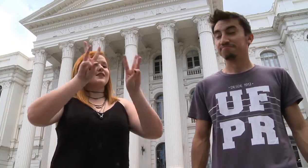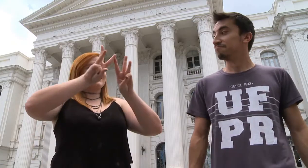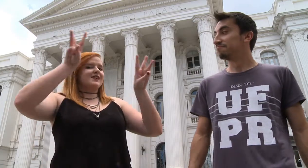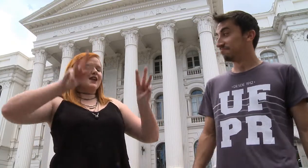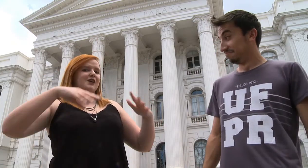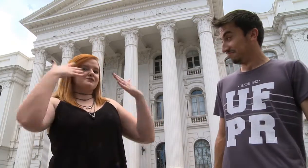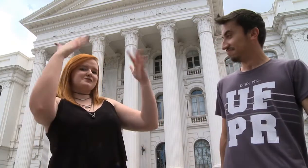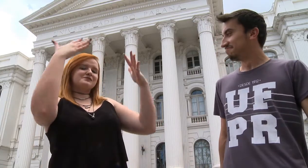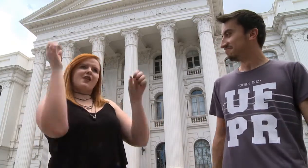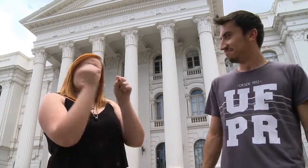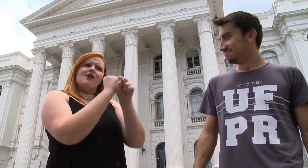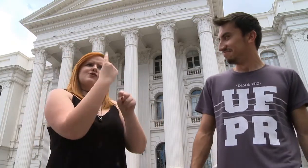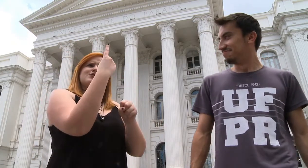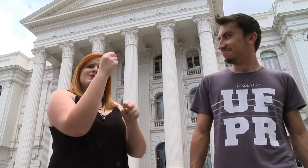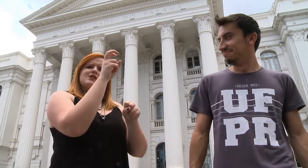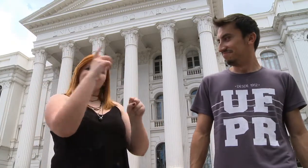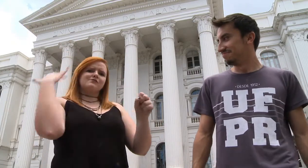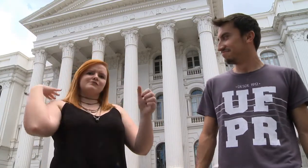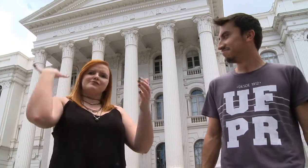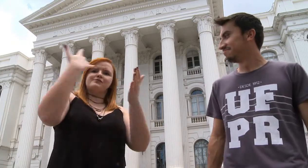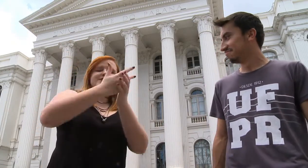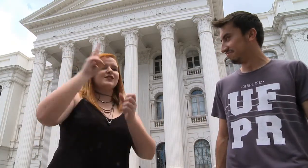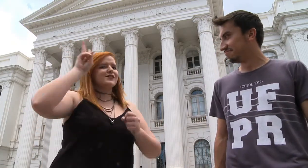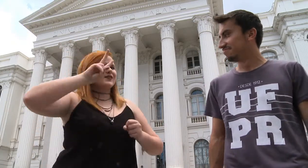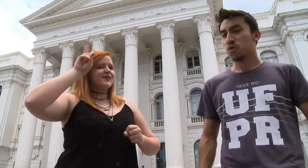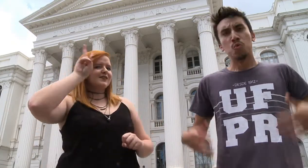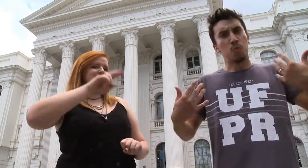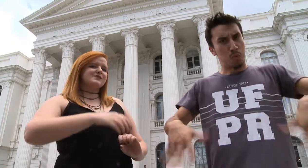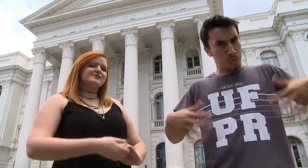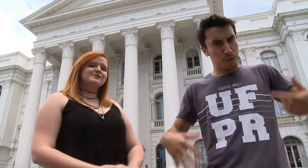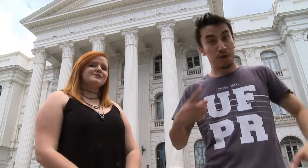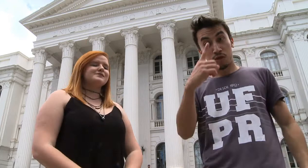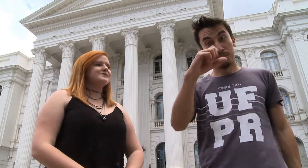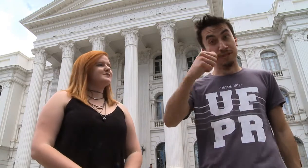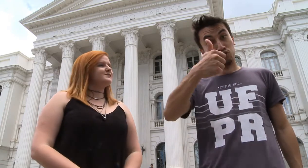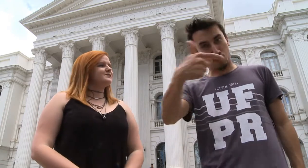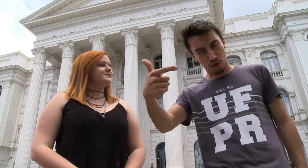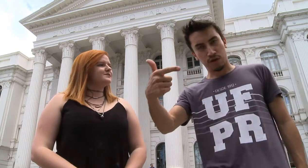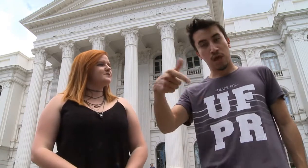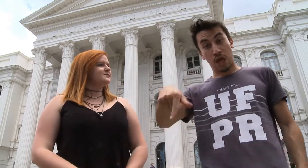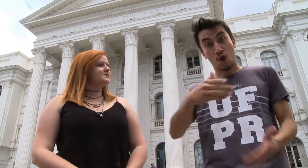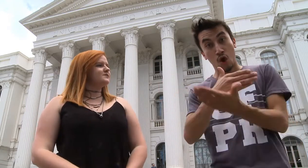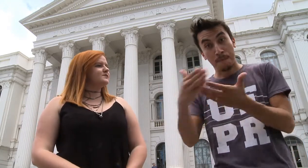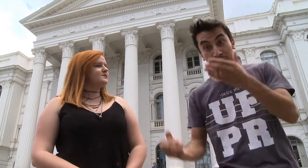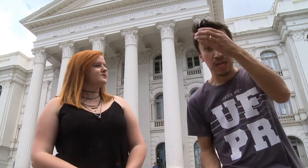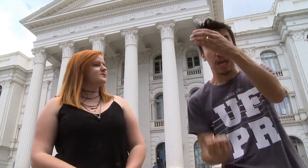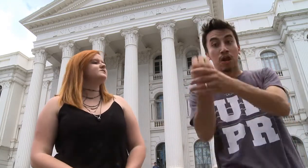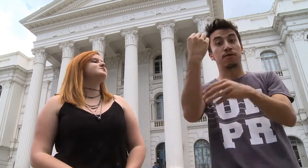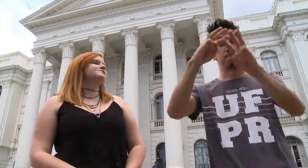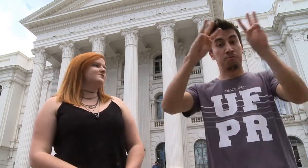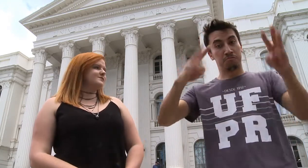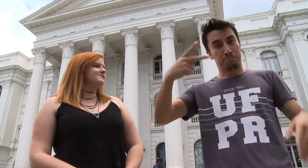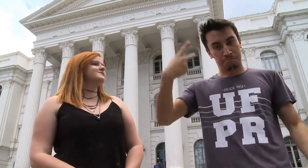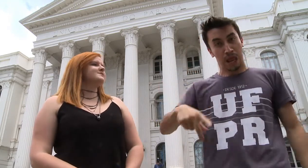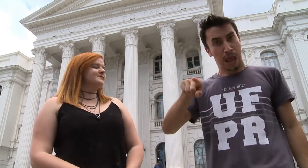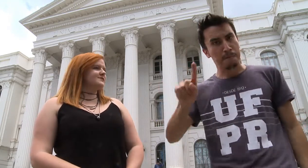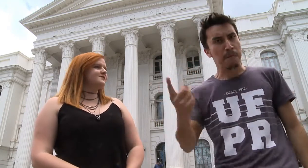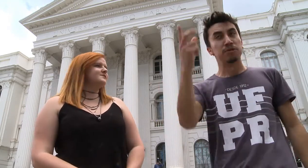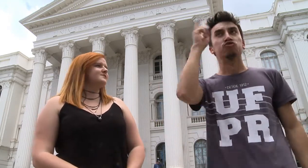A UFPR comemora 105 anos de história. Em 1912, onde tudo começou, a UFPR foi a primeira universidade